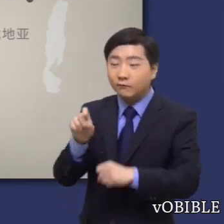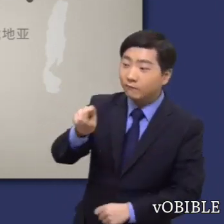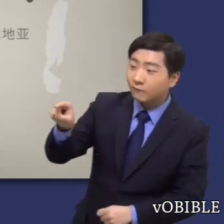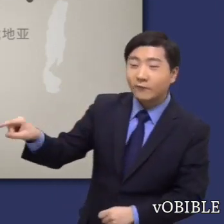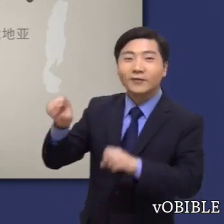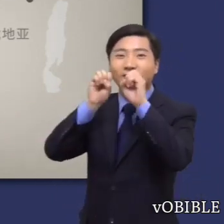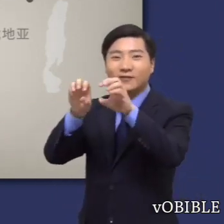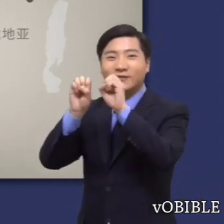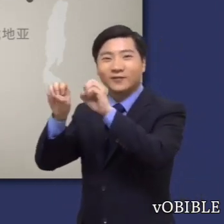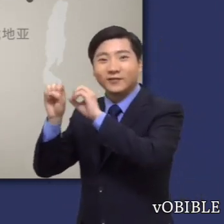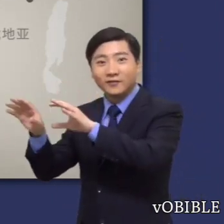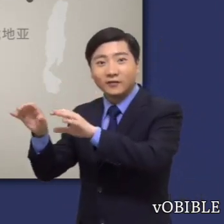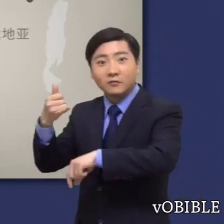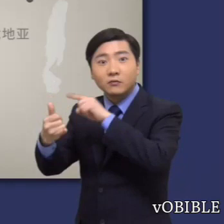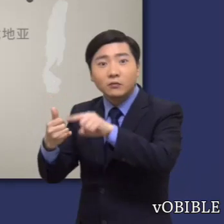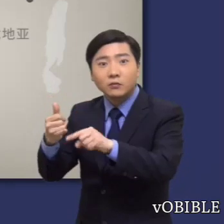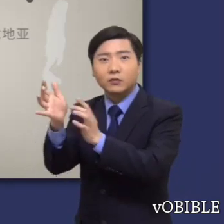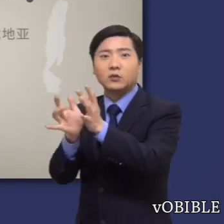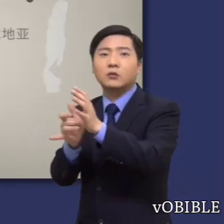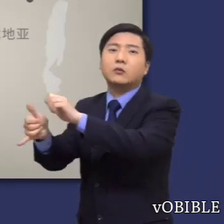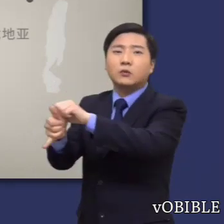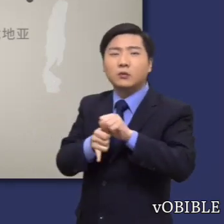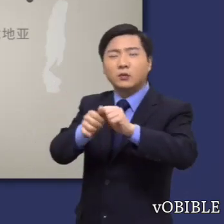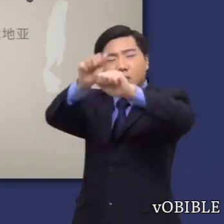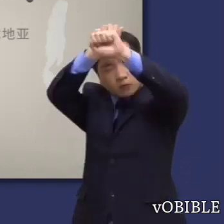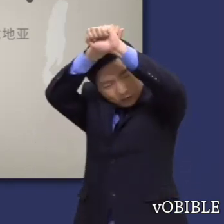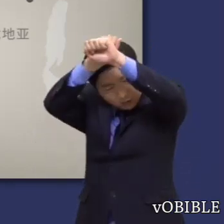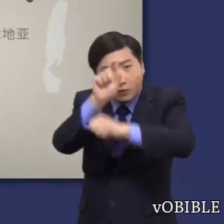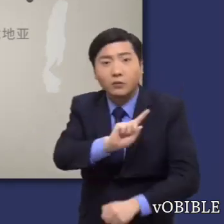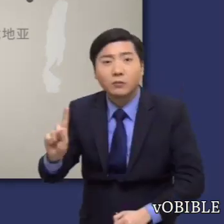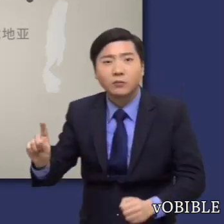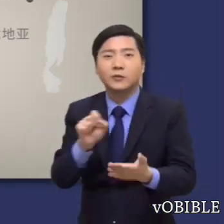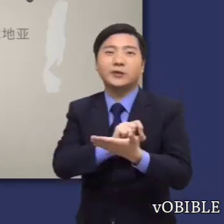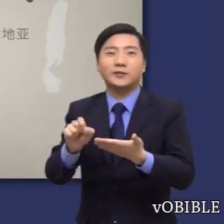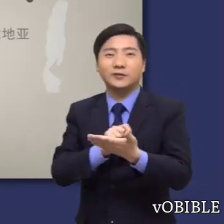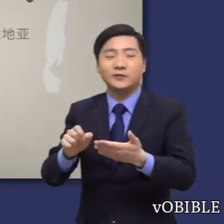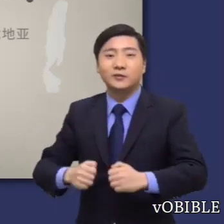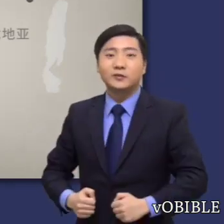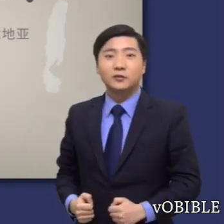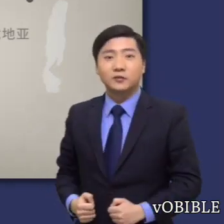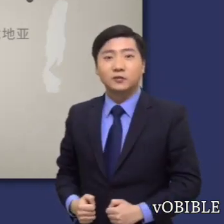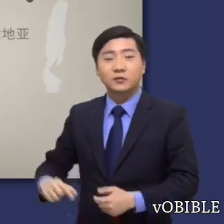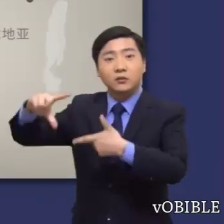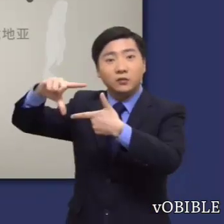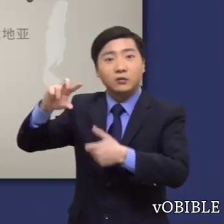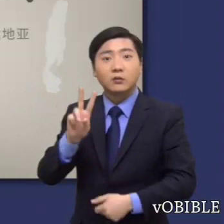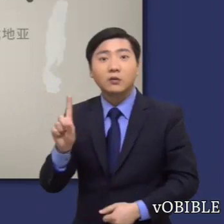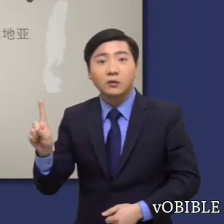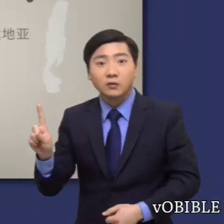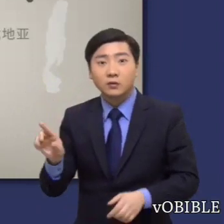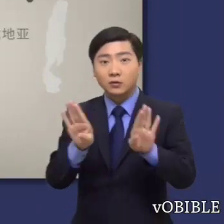耶路撒冷和附近传道的经过，以及耶稣死亡的相关事件。在